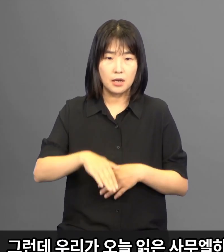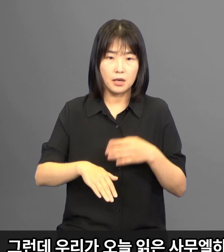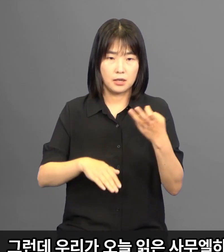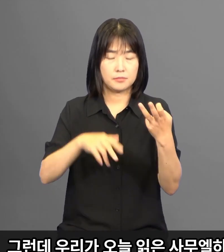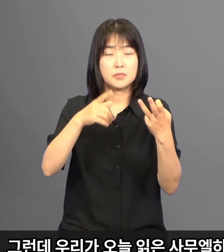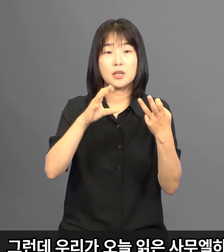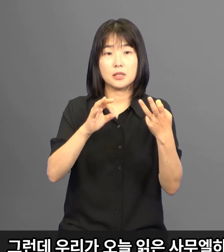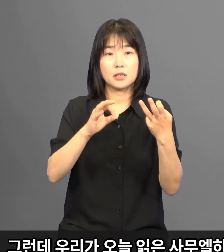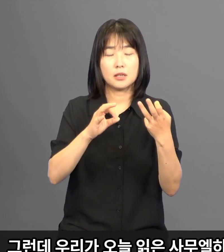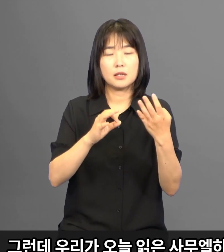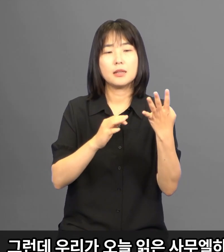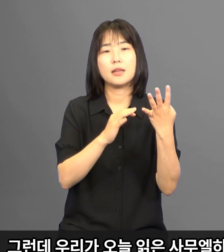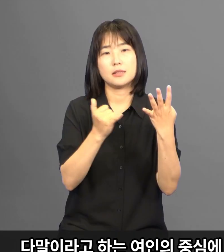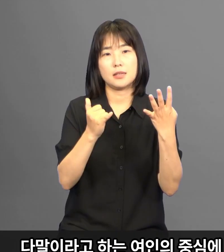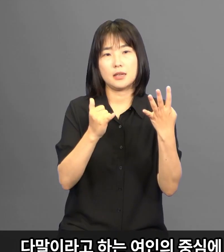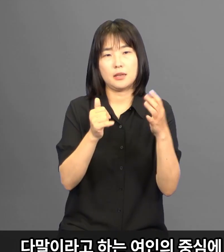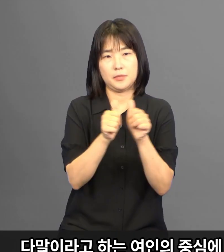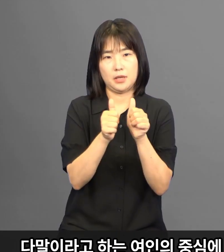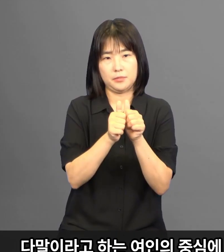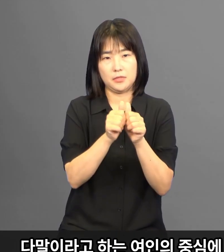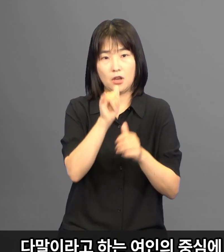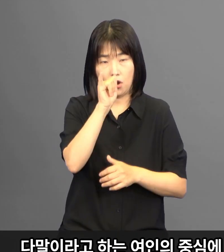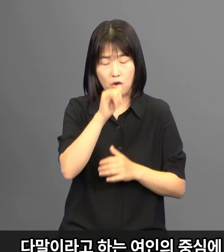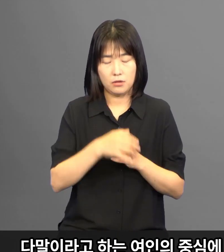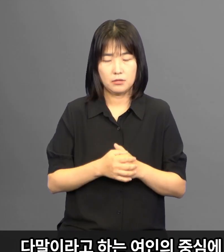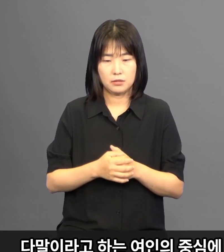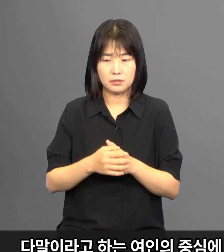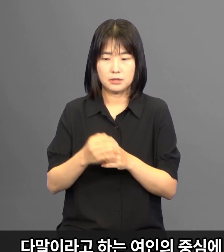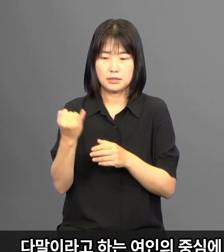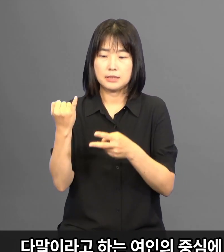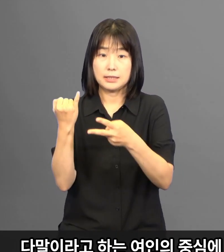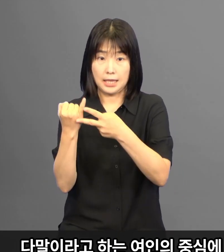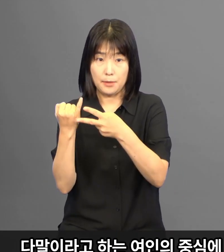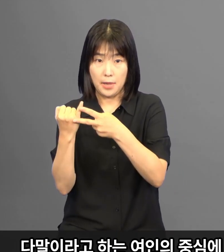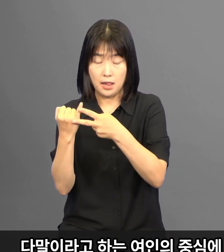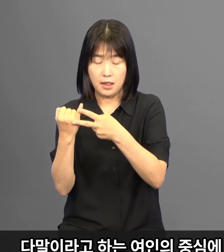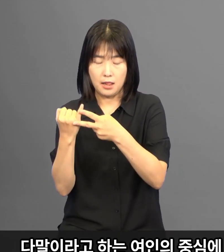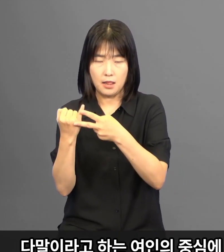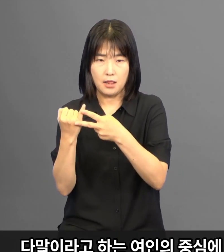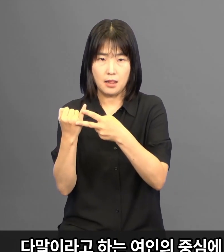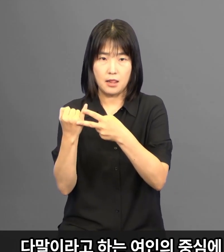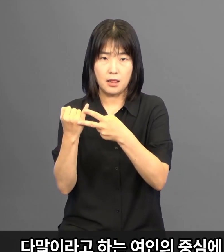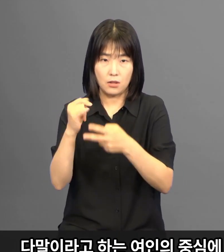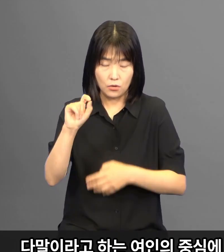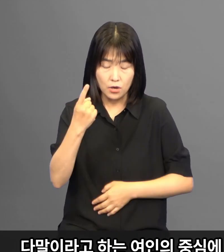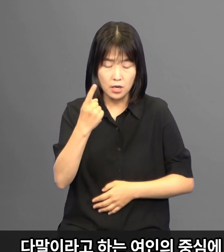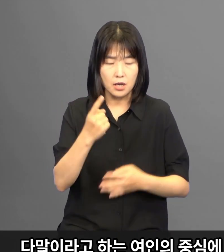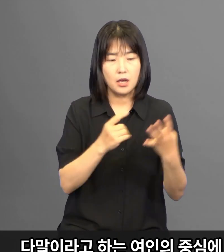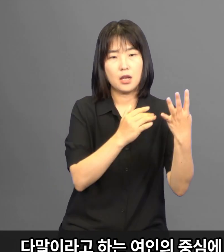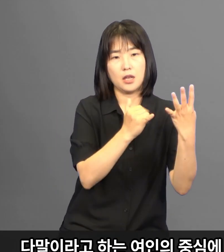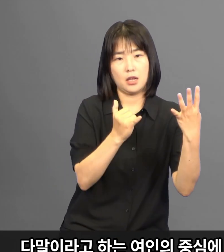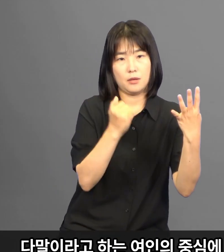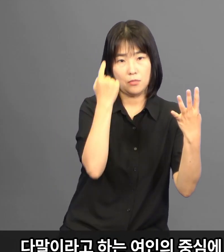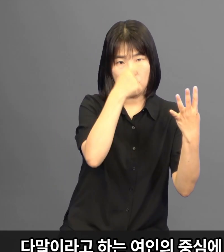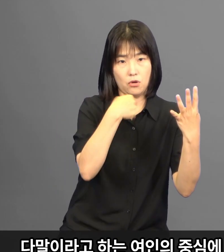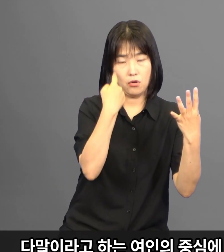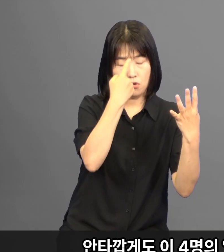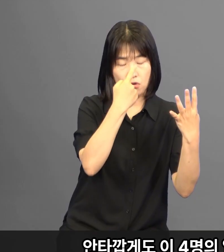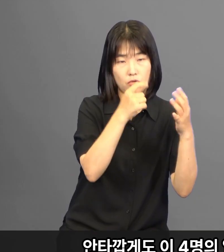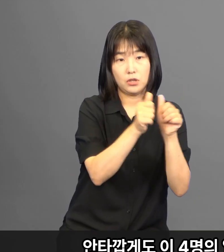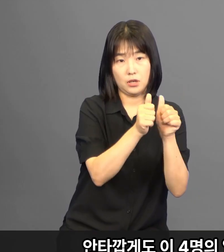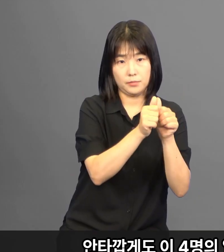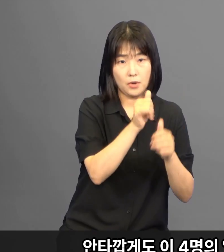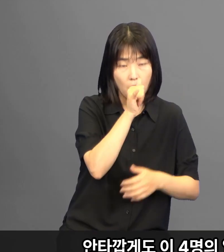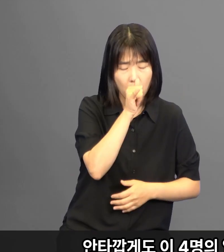4사람의 남자가 등장합니다. 다말이라고 하는 여인의 중심에 있었던 4명의 남자의 얼굴이 나오는데,